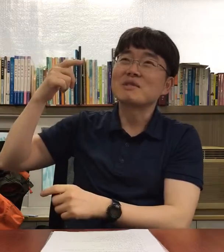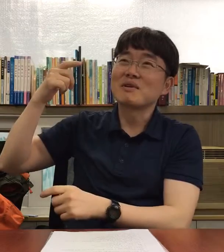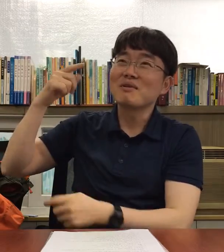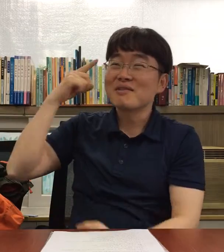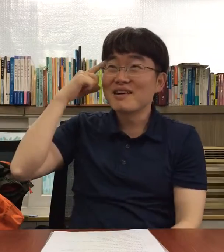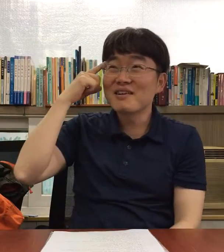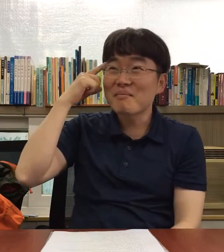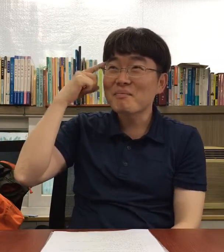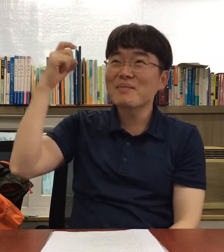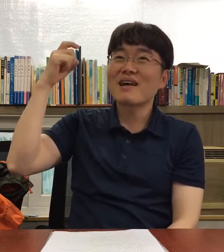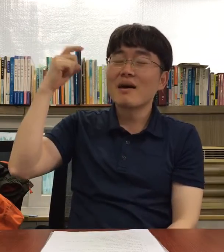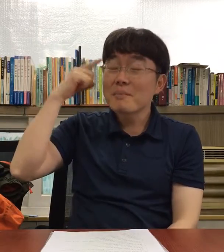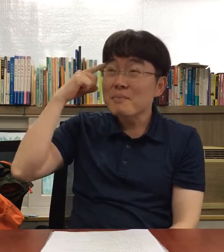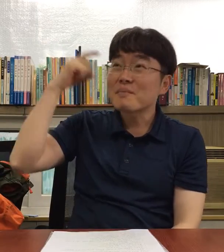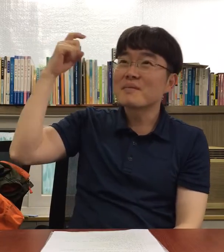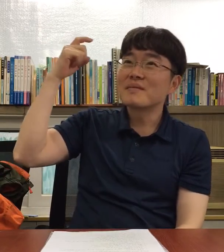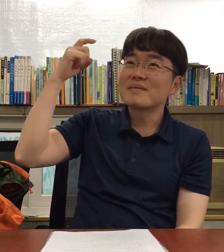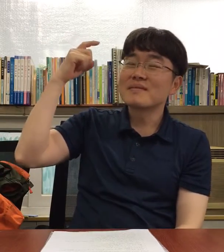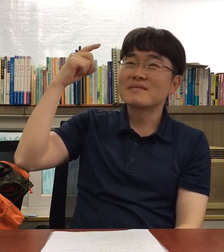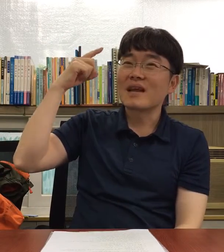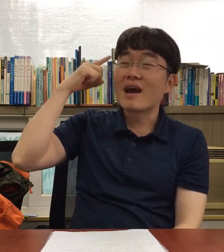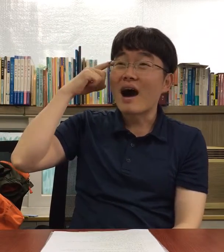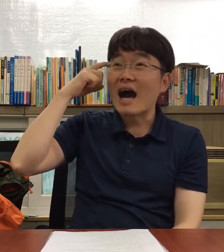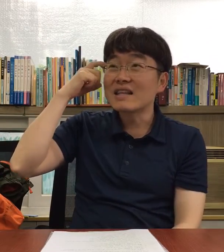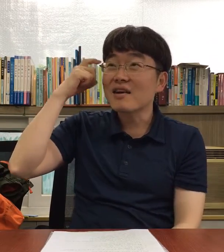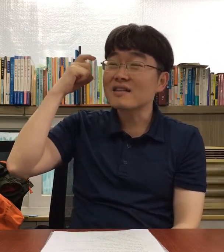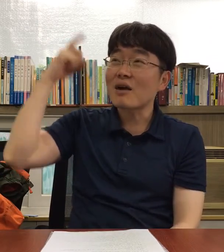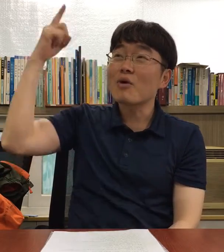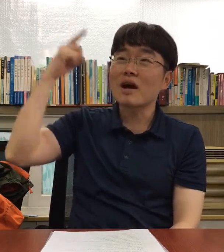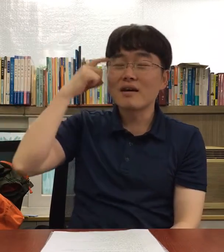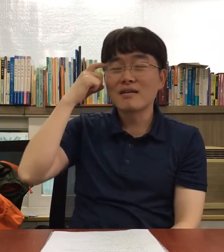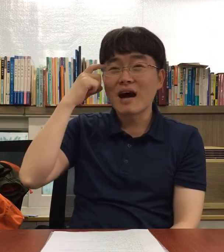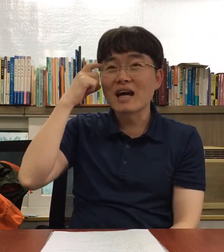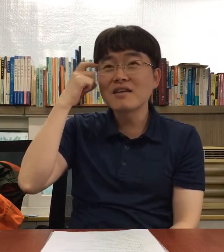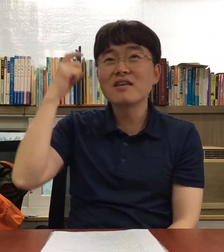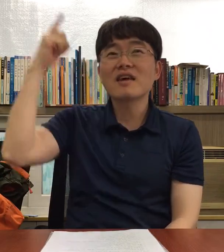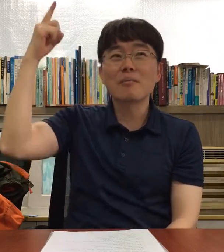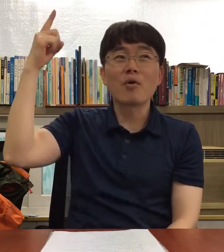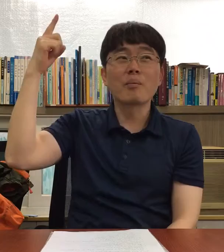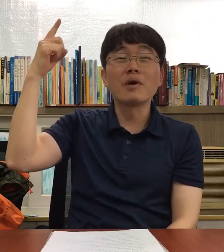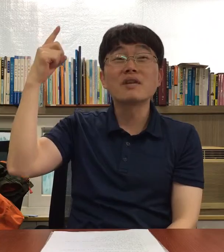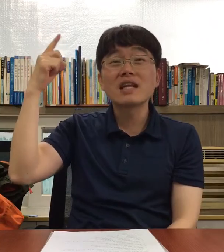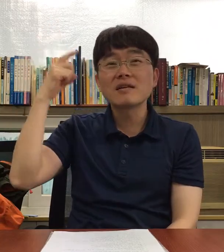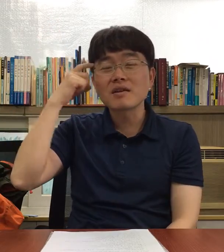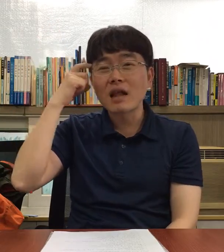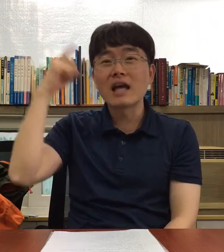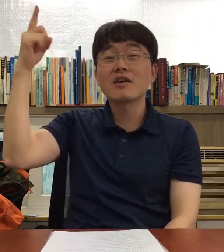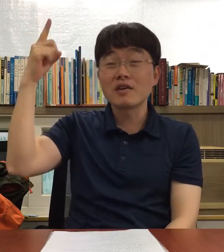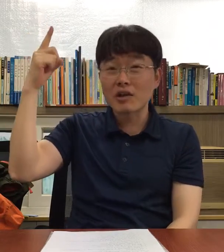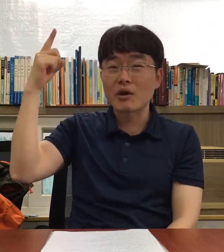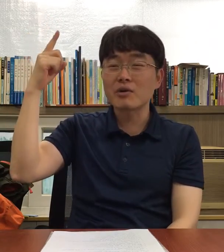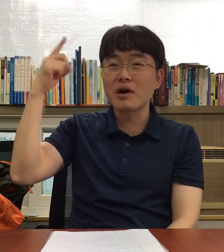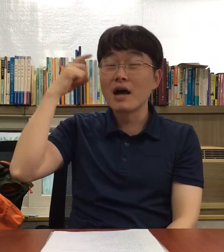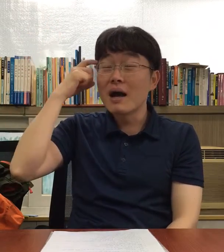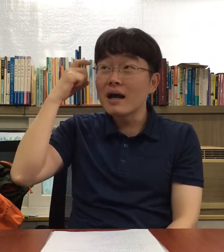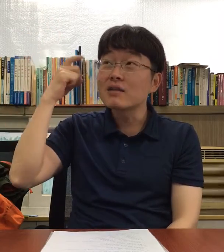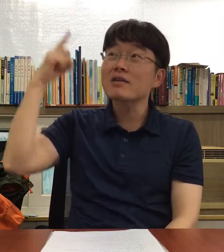잠시만요. 이렇게 네 아이디어가 탁 올라 아이디어를 이렇게 뭐 번뜩이는 어떤 아이디어를 이렇게 되고요. 해서 탁